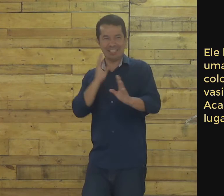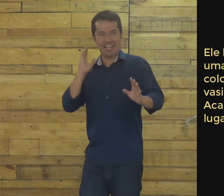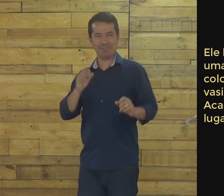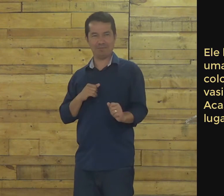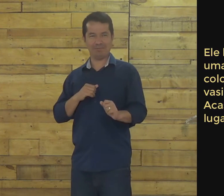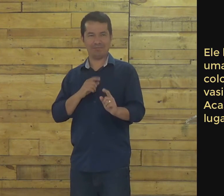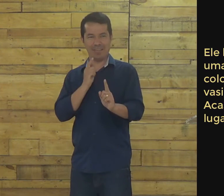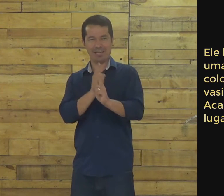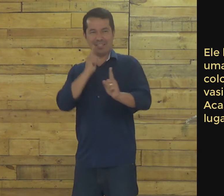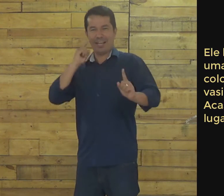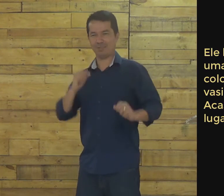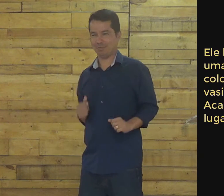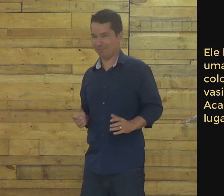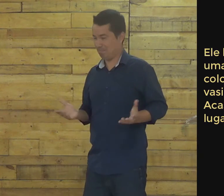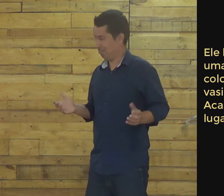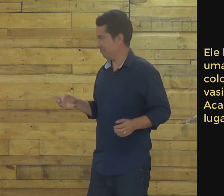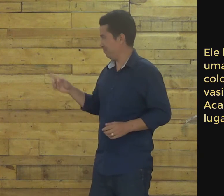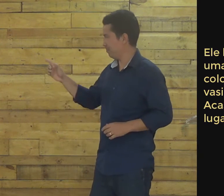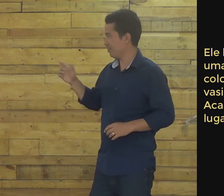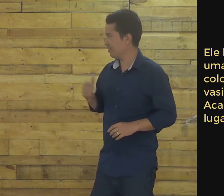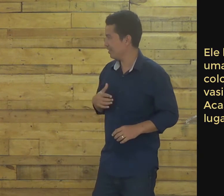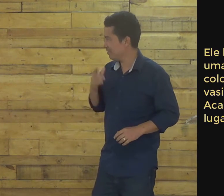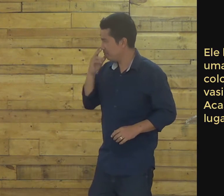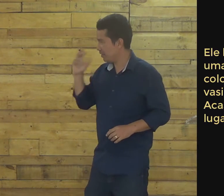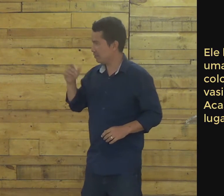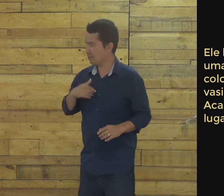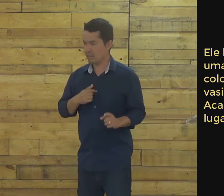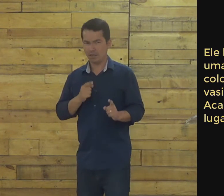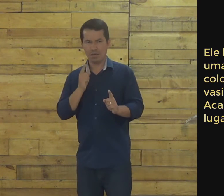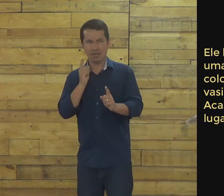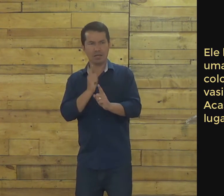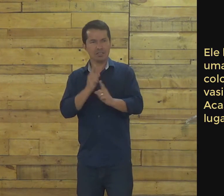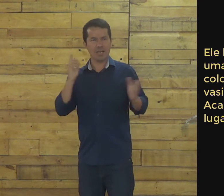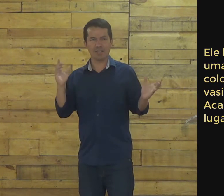repente, né? Acaso, gostei, legal.